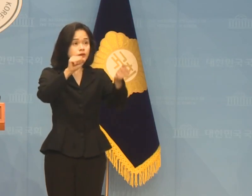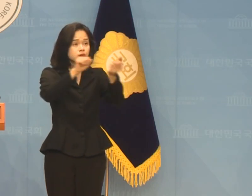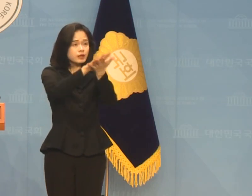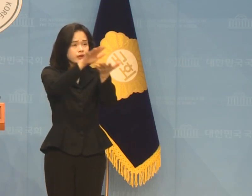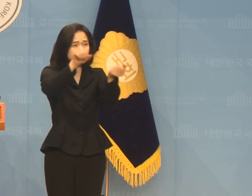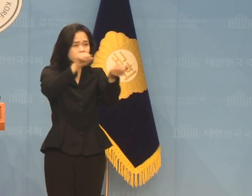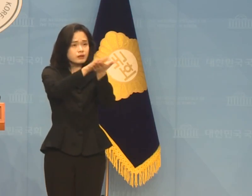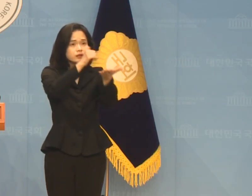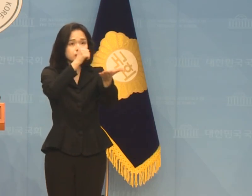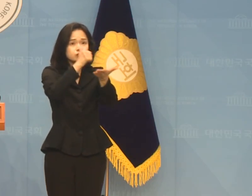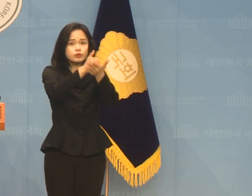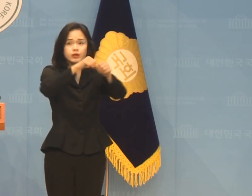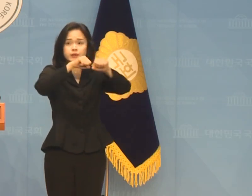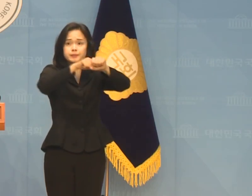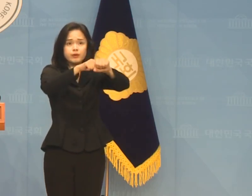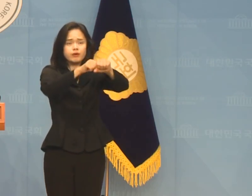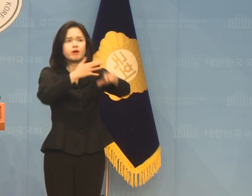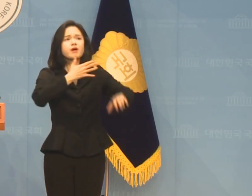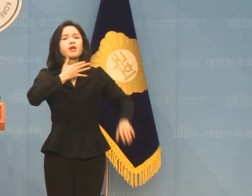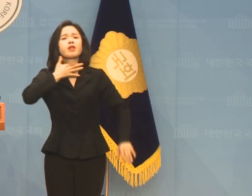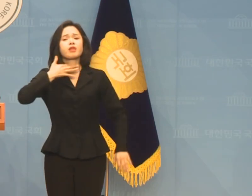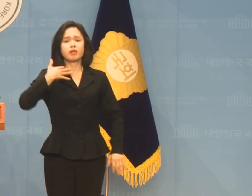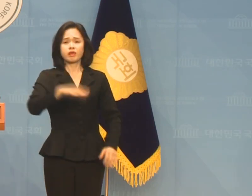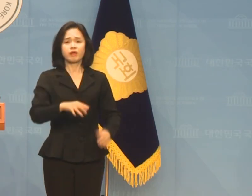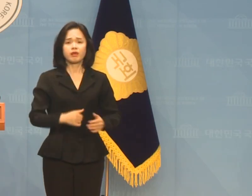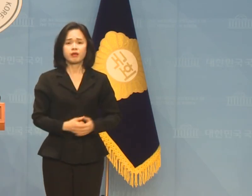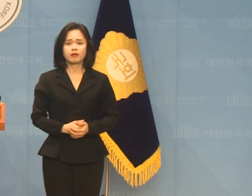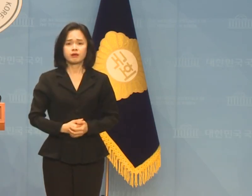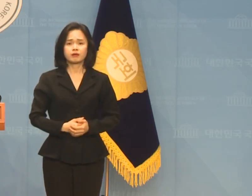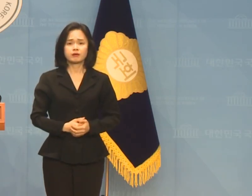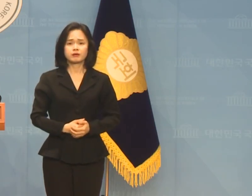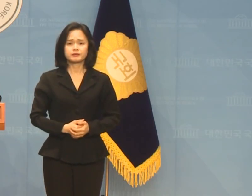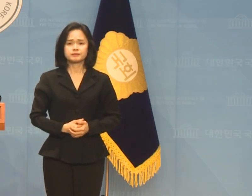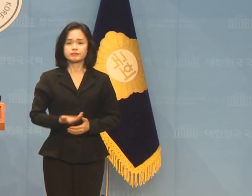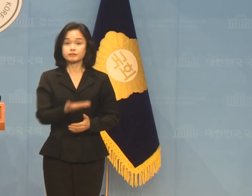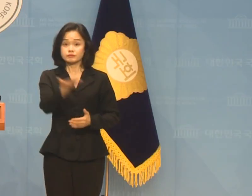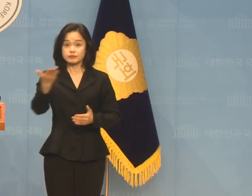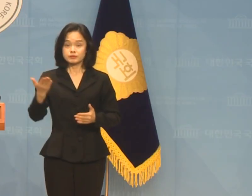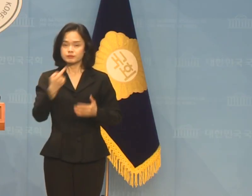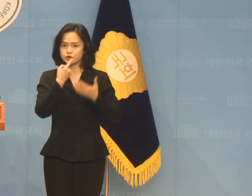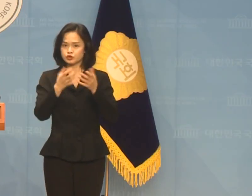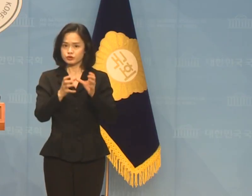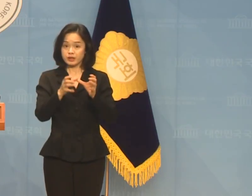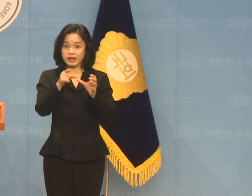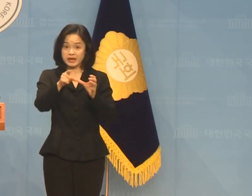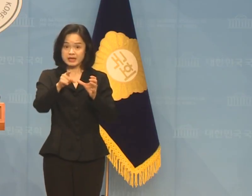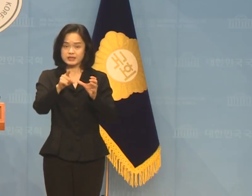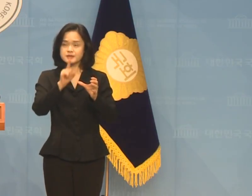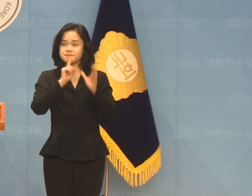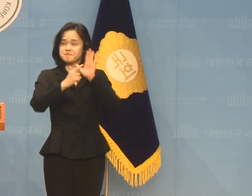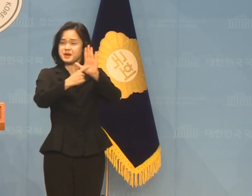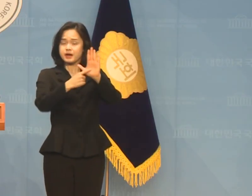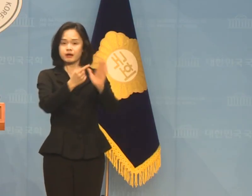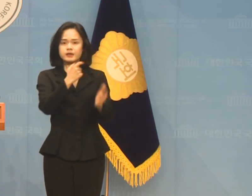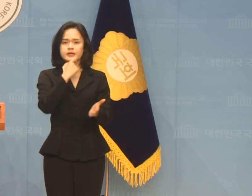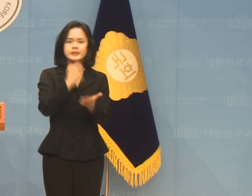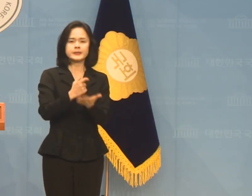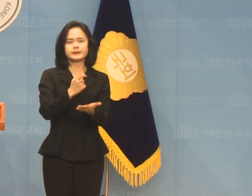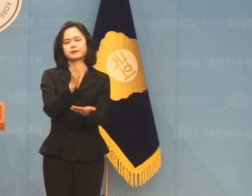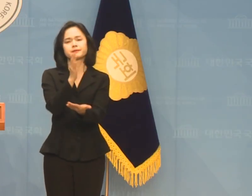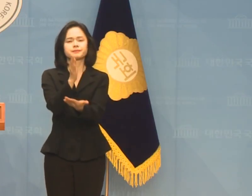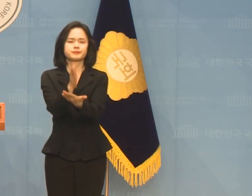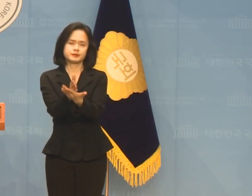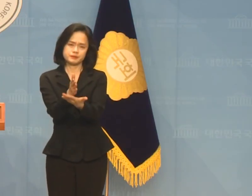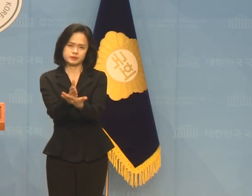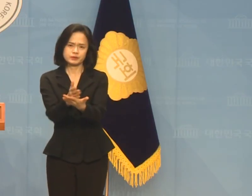없습니다. 반국세의 거짓말에 여러분들은 속지 마십시오. 그런데 오늘날 이